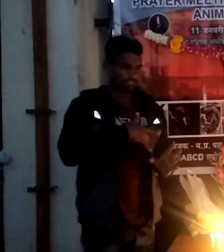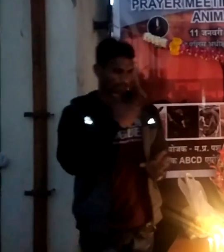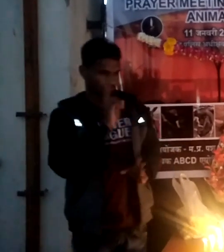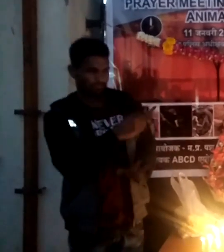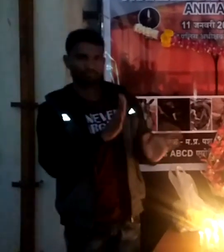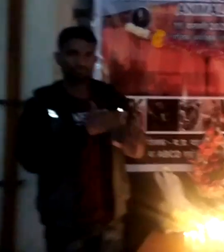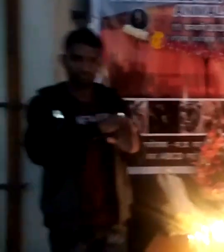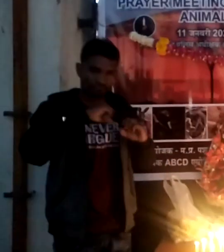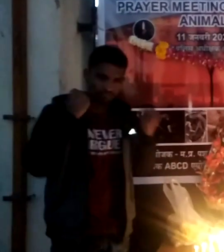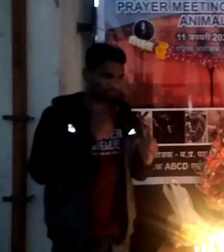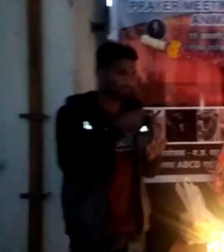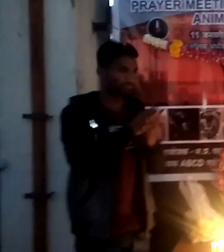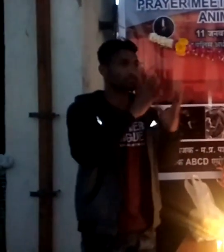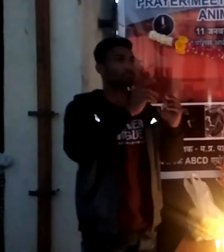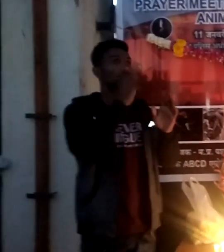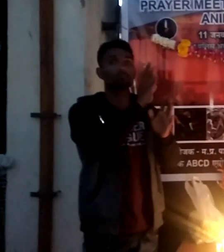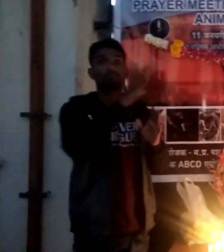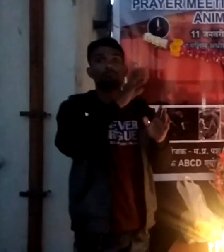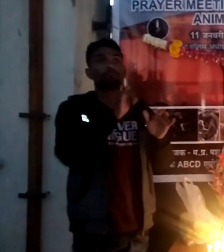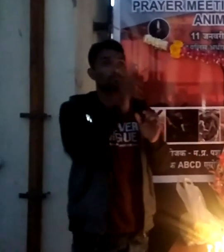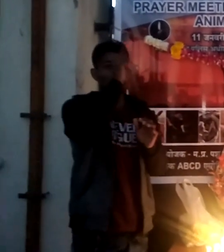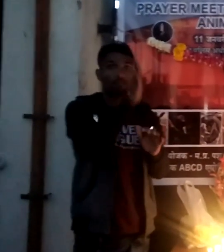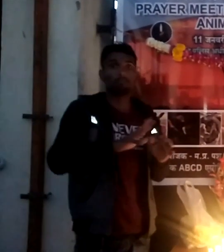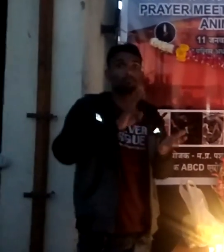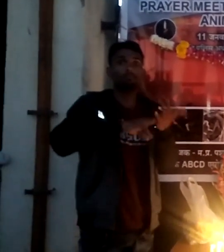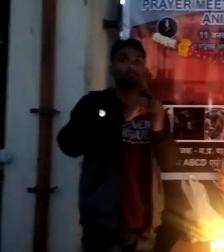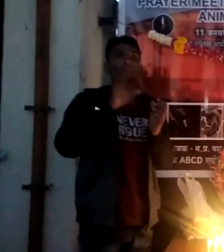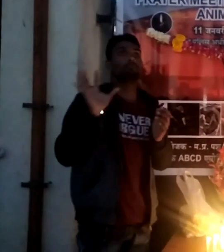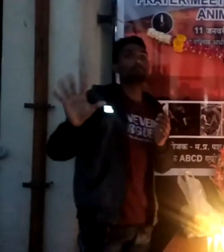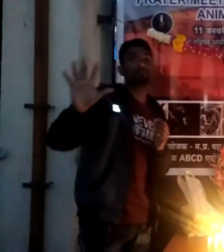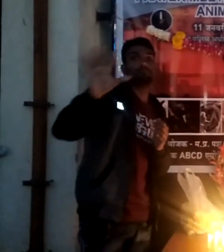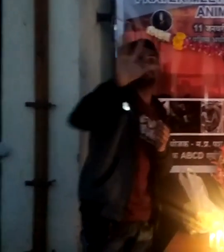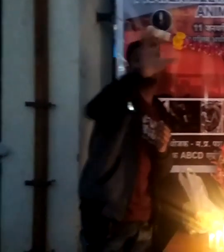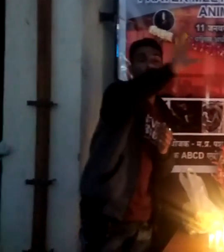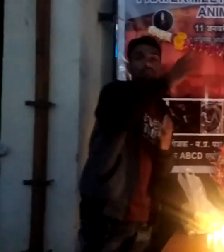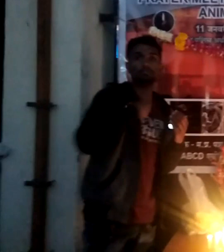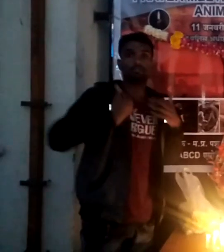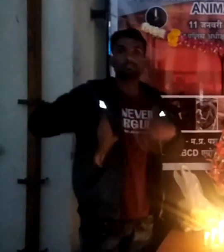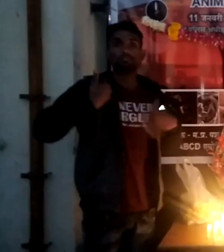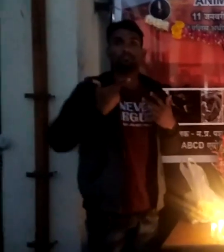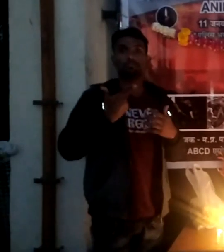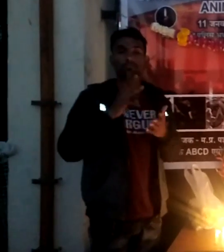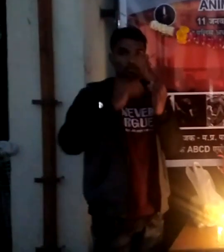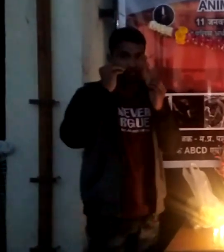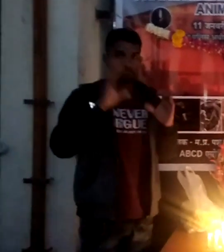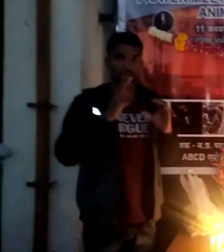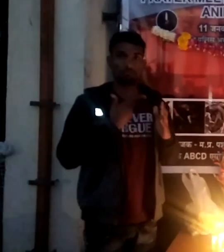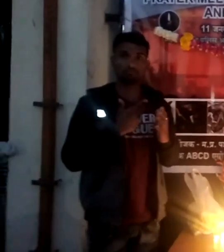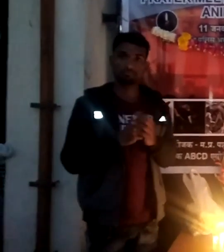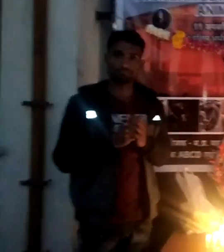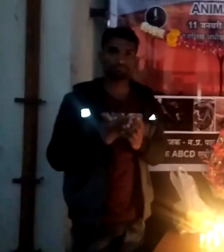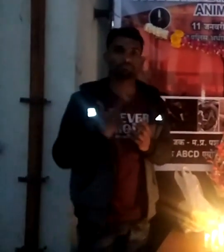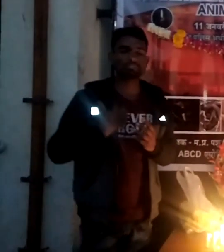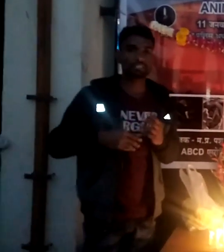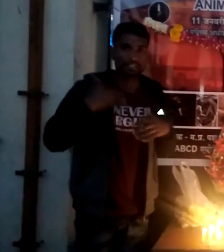कुछ घायल भी हुए, कुछ को जख्म हुए, लेकिन ये हम ये ना सोचे कि उस देश